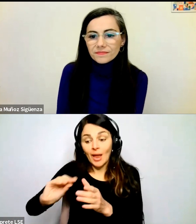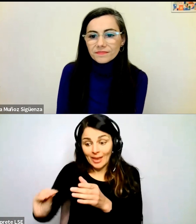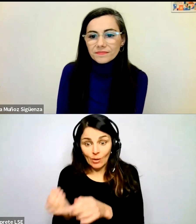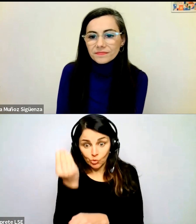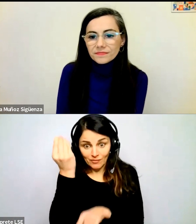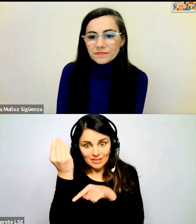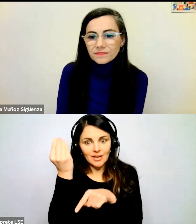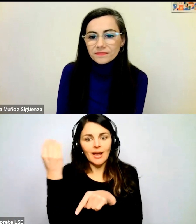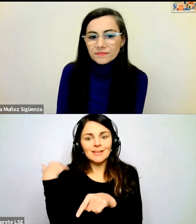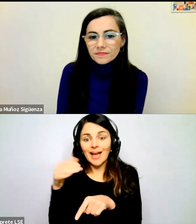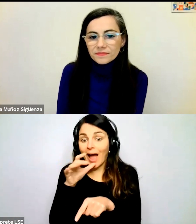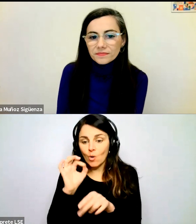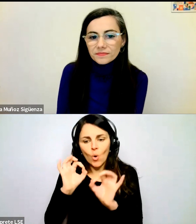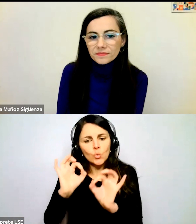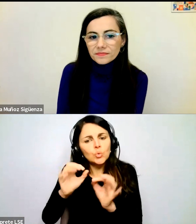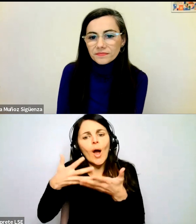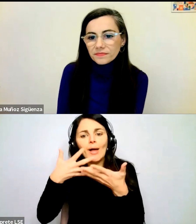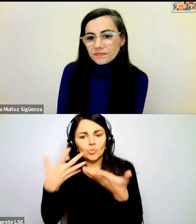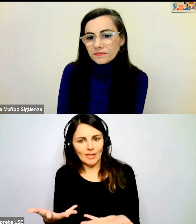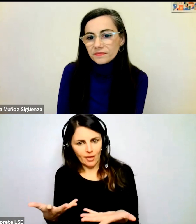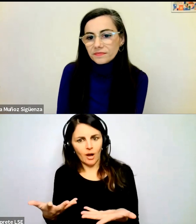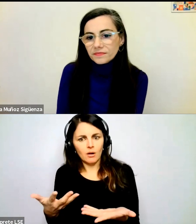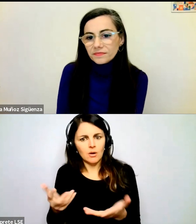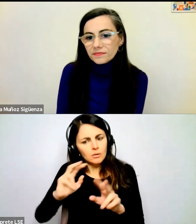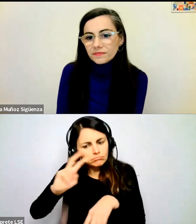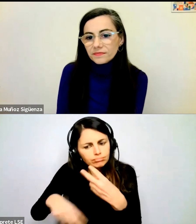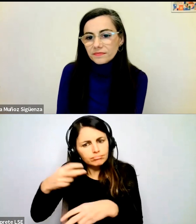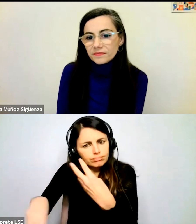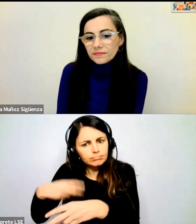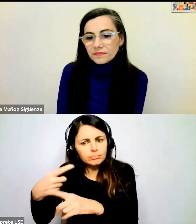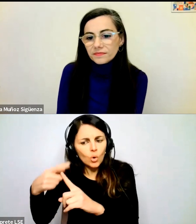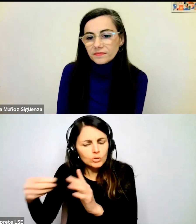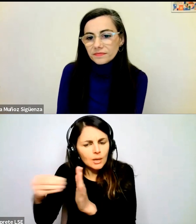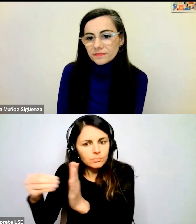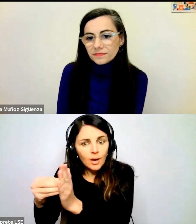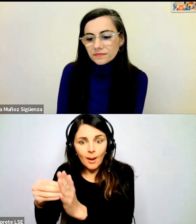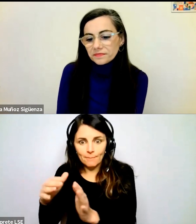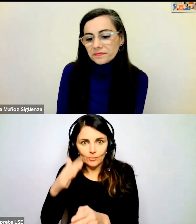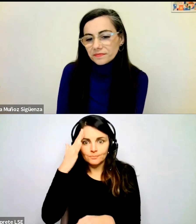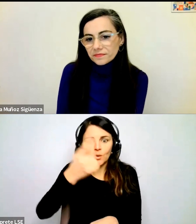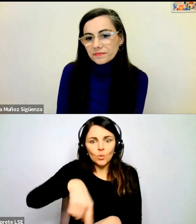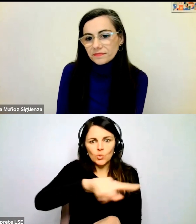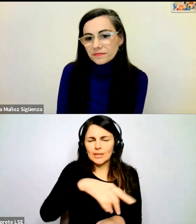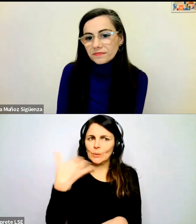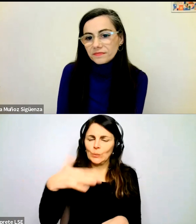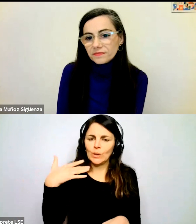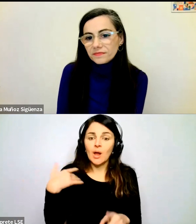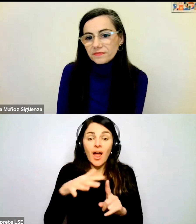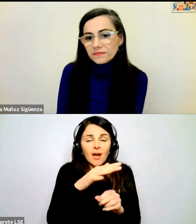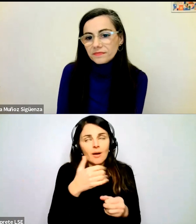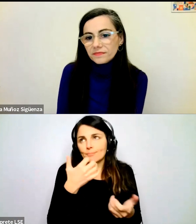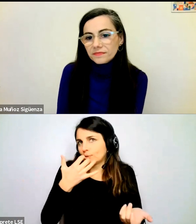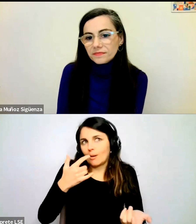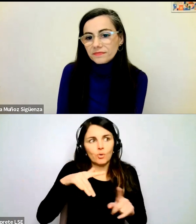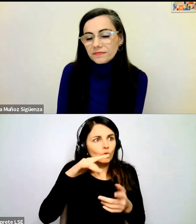pero si se os ocurre alguna otra ámbito de reclamación en el que estáis teniendo muchos problemas de manera repetida